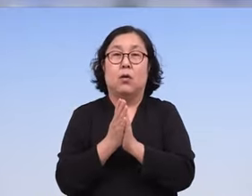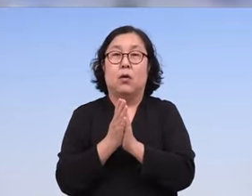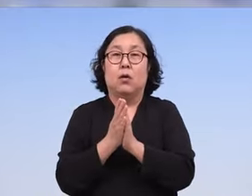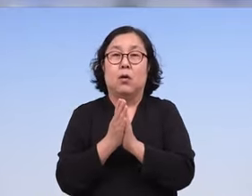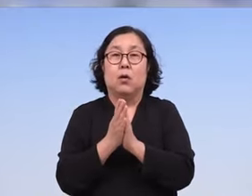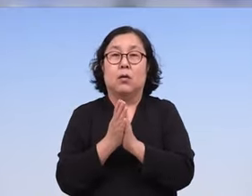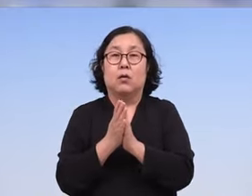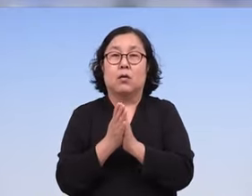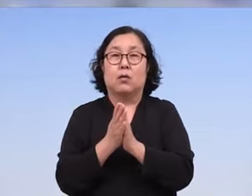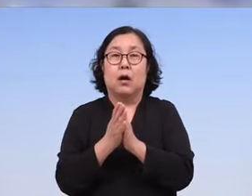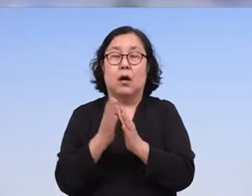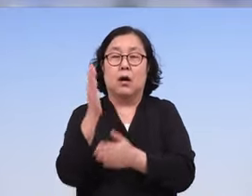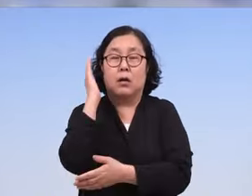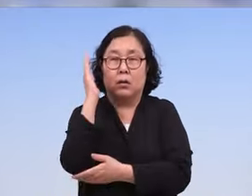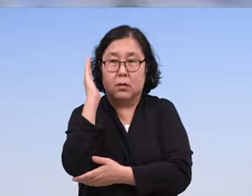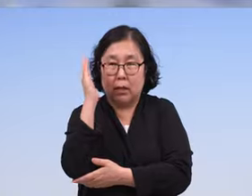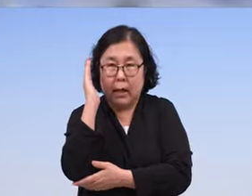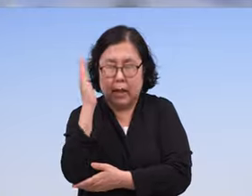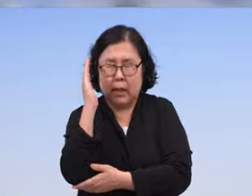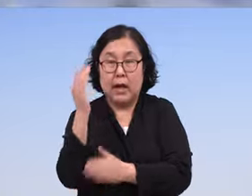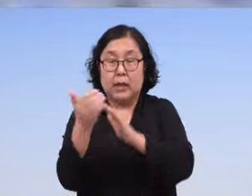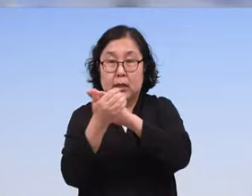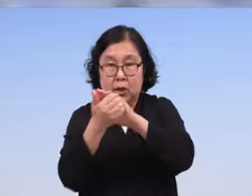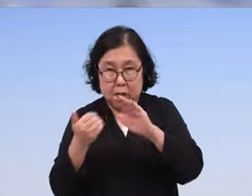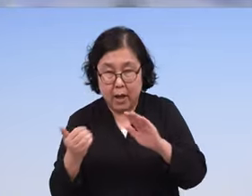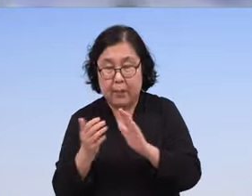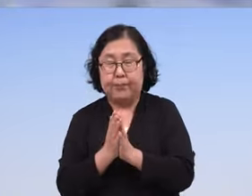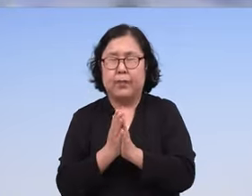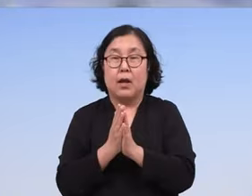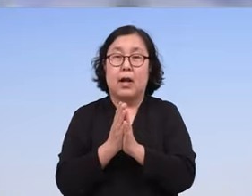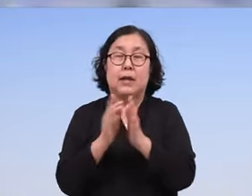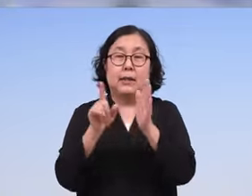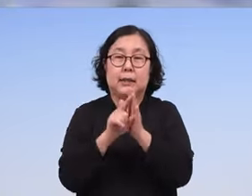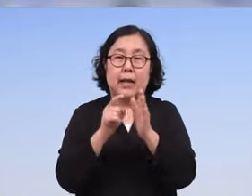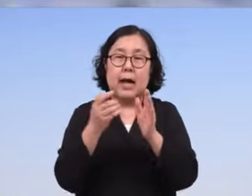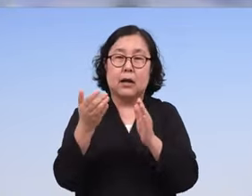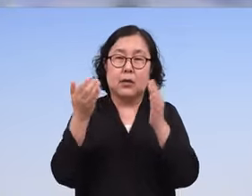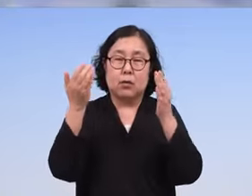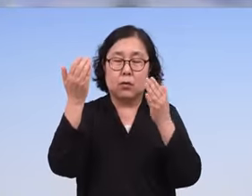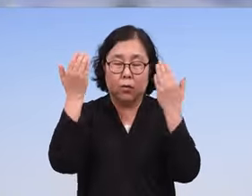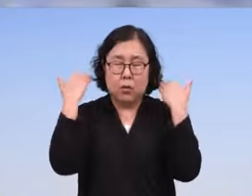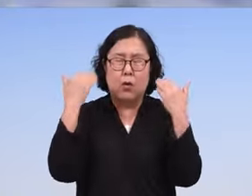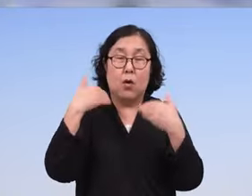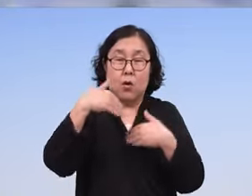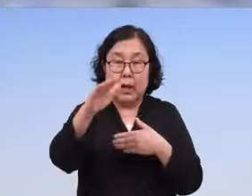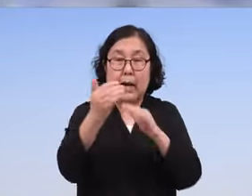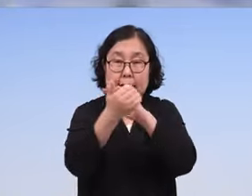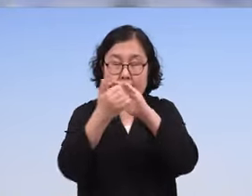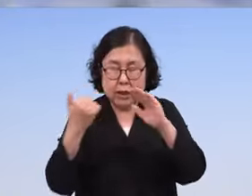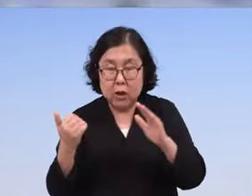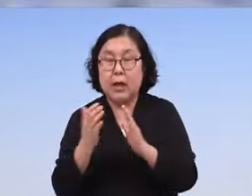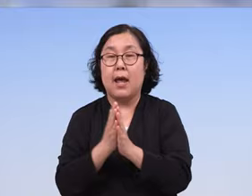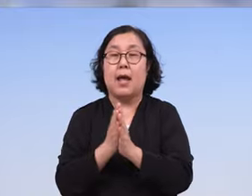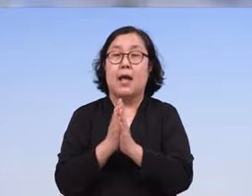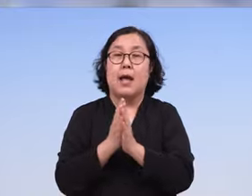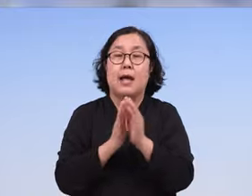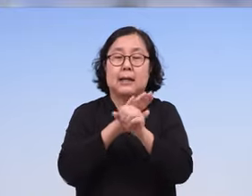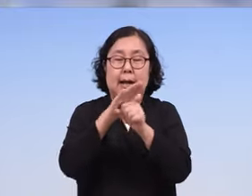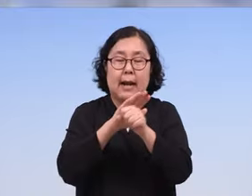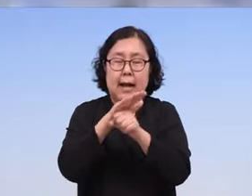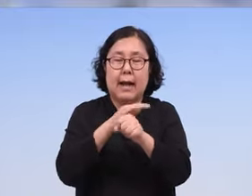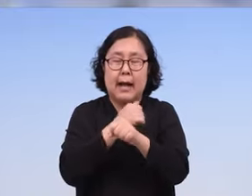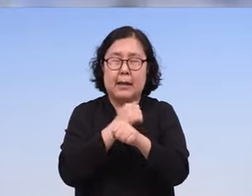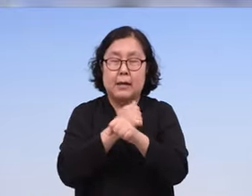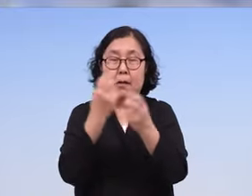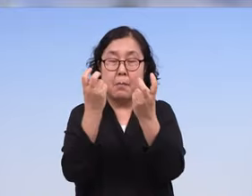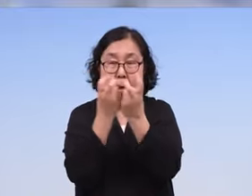먼저 배워야 강단에서 사랑의 선포가 이루어지는 거예요. 사랑하는 법을 배우지 못한 사람이 강단에서